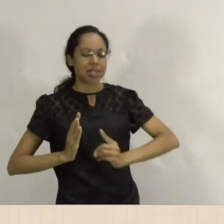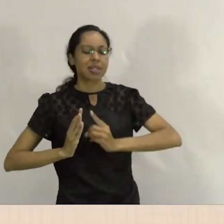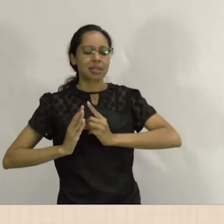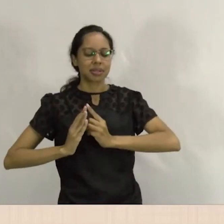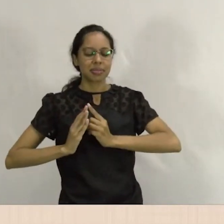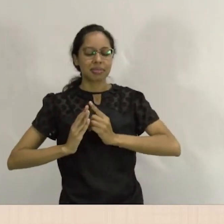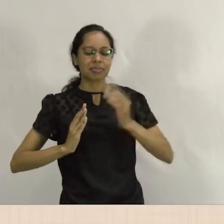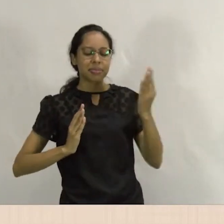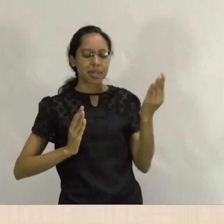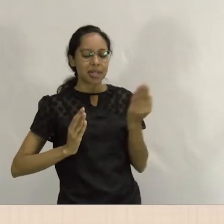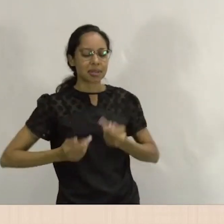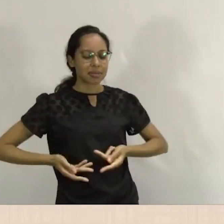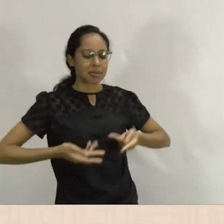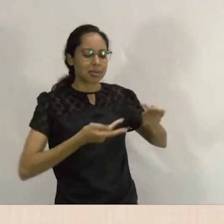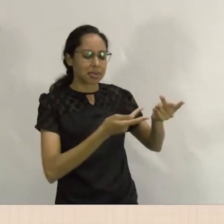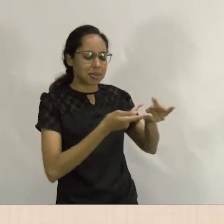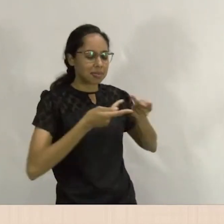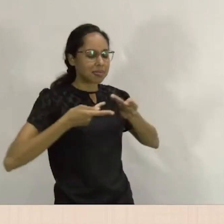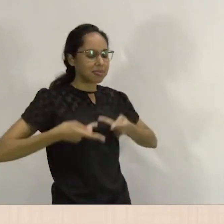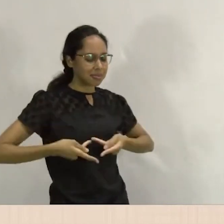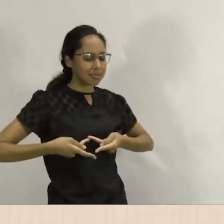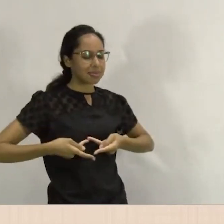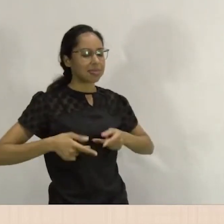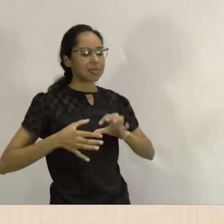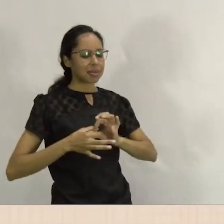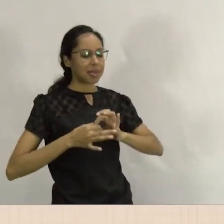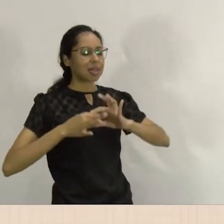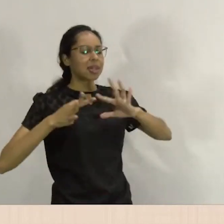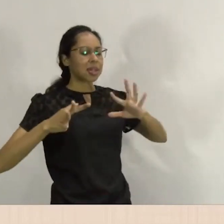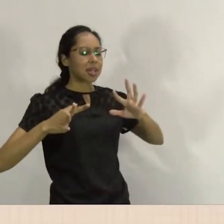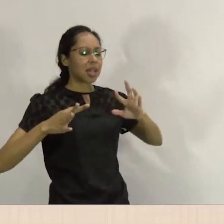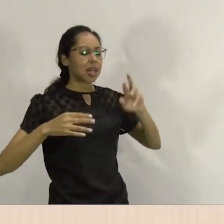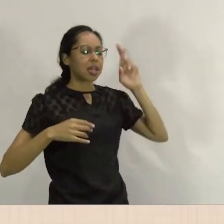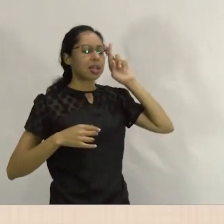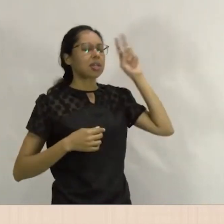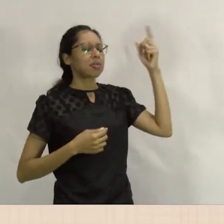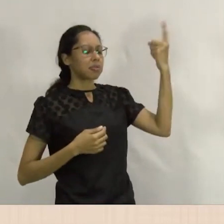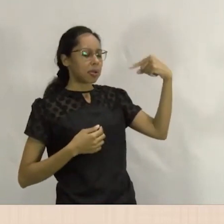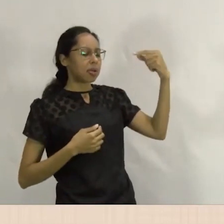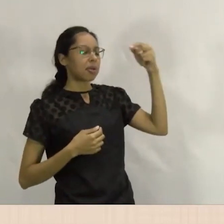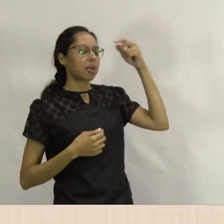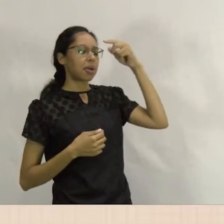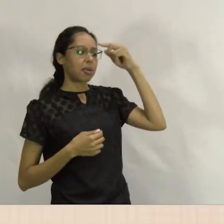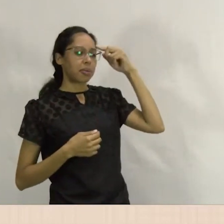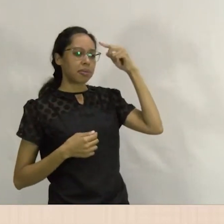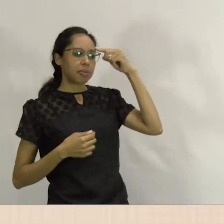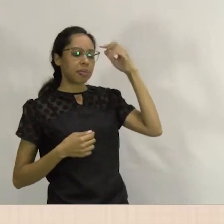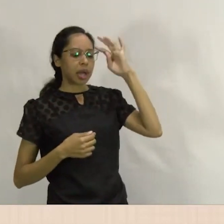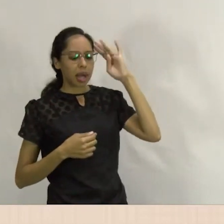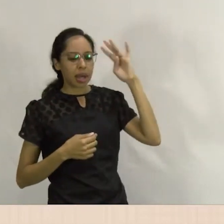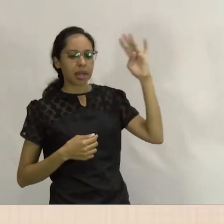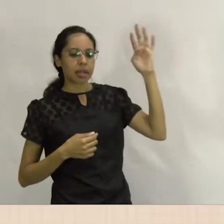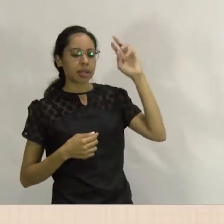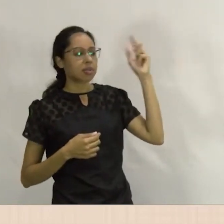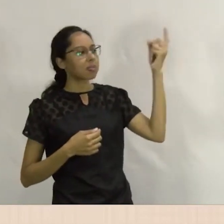no meu coração, venha governar minha mente, governe meus